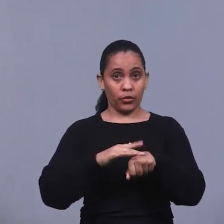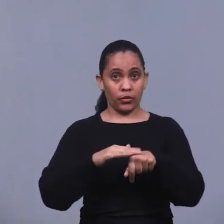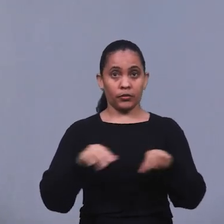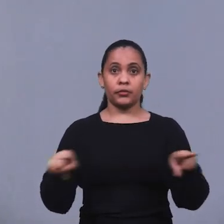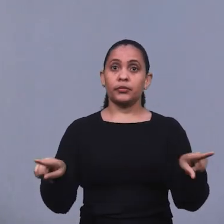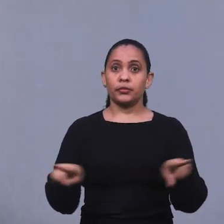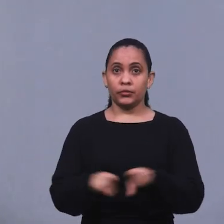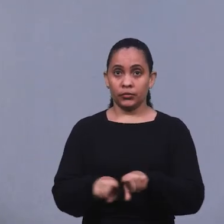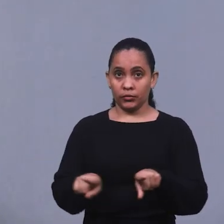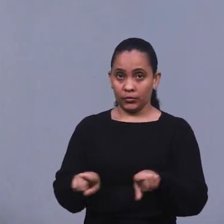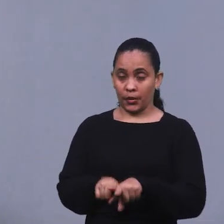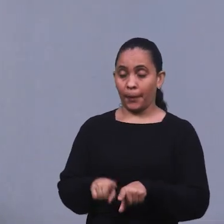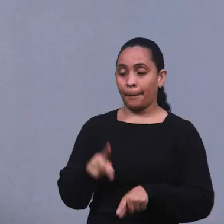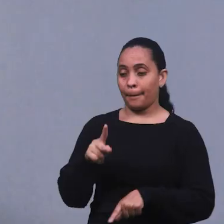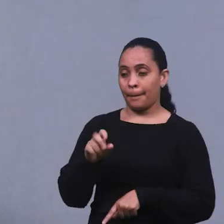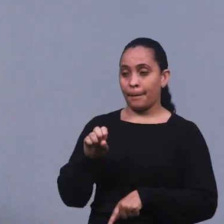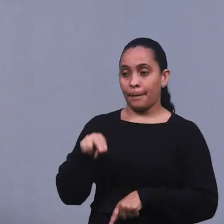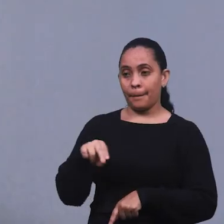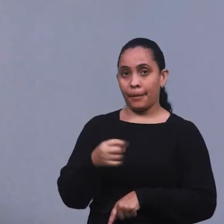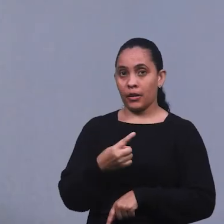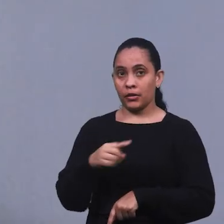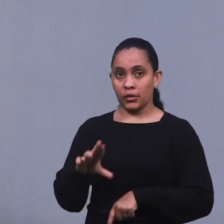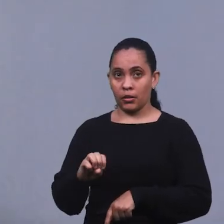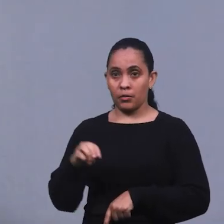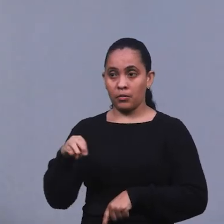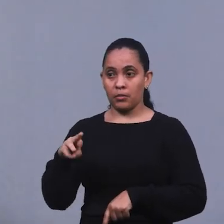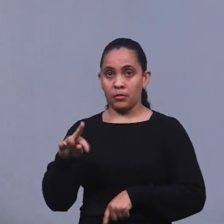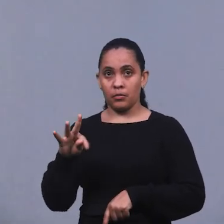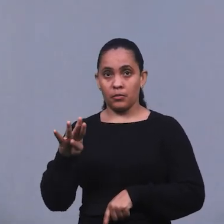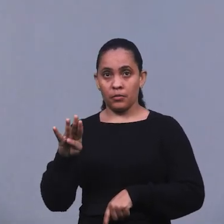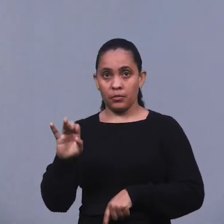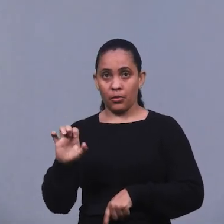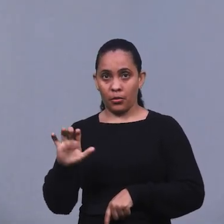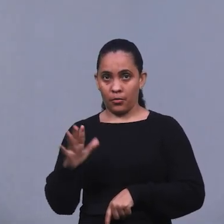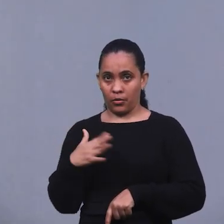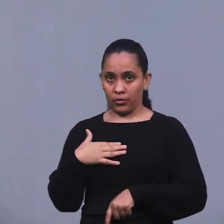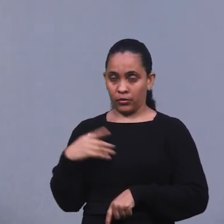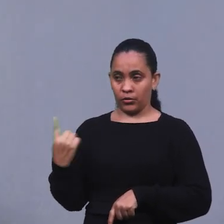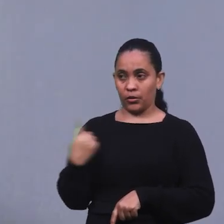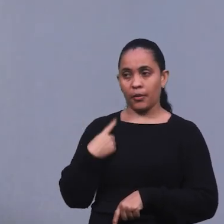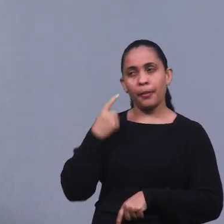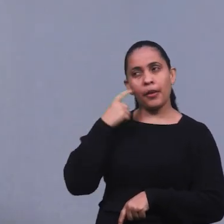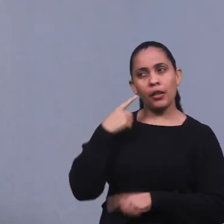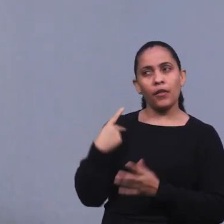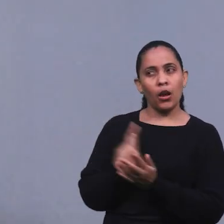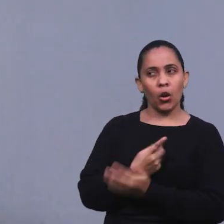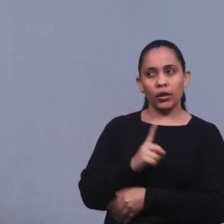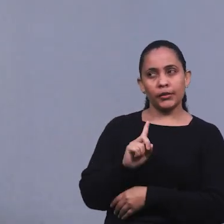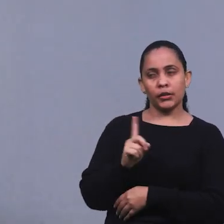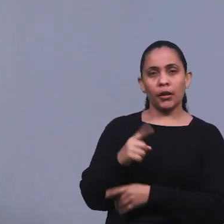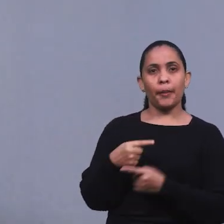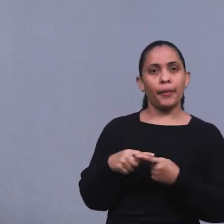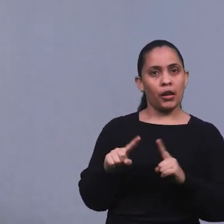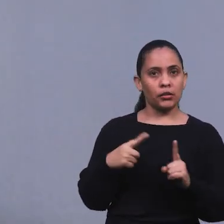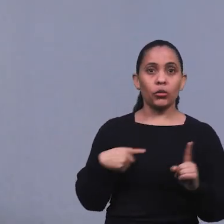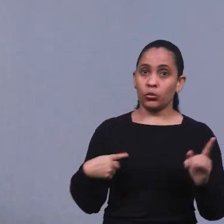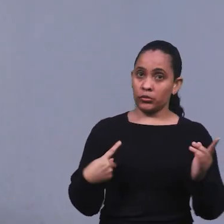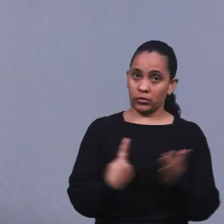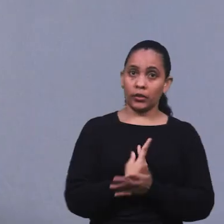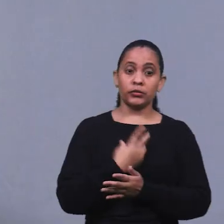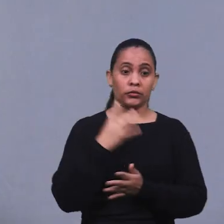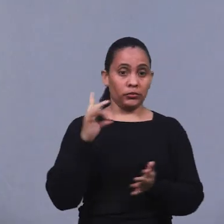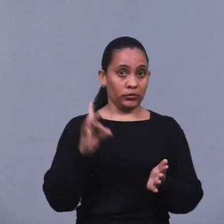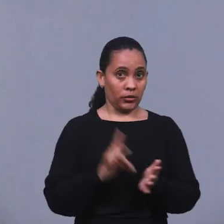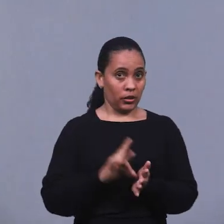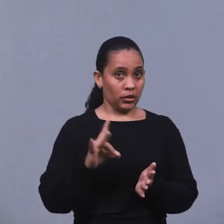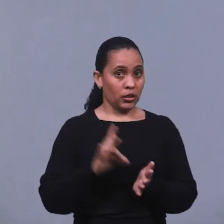pensão por morte. A pensão por morte é um benefício que a gente quase não pensa que vai acontecer com a gente, mas acontece,